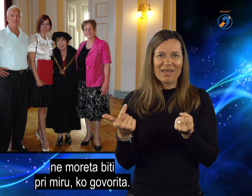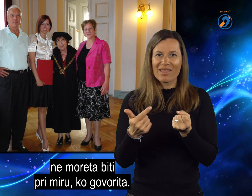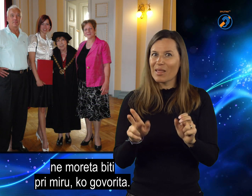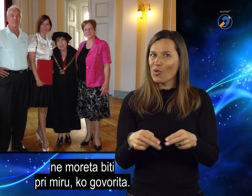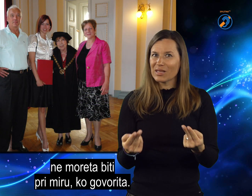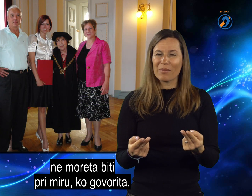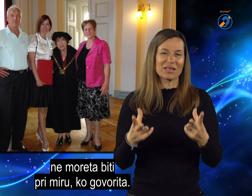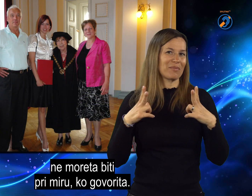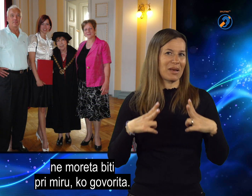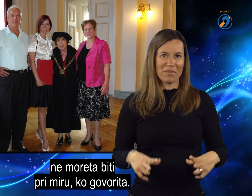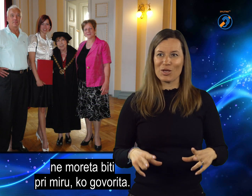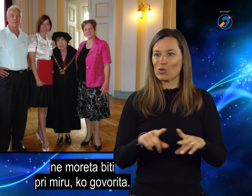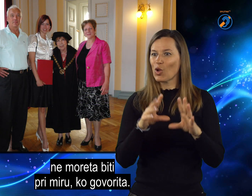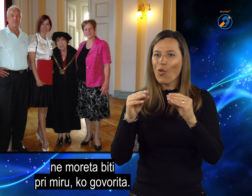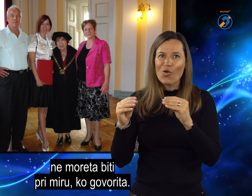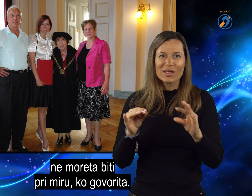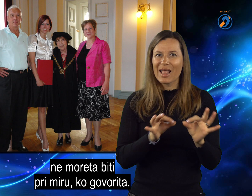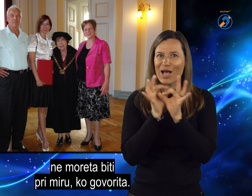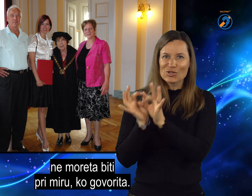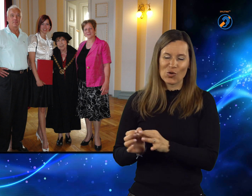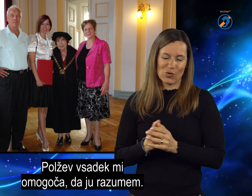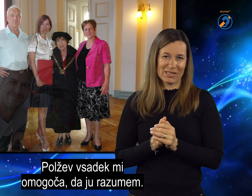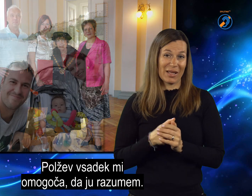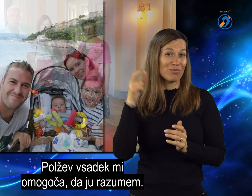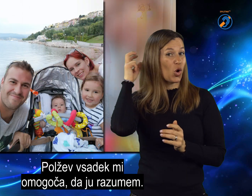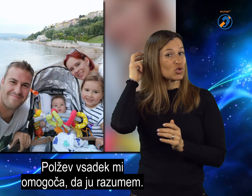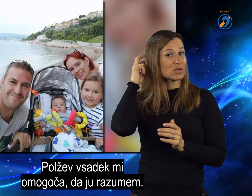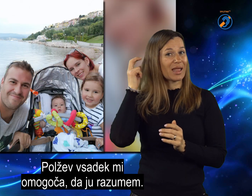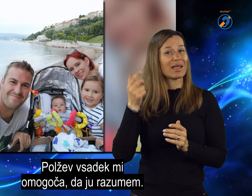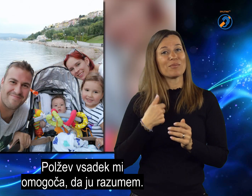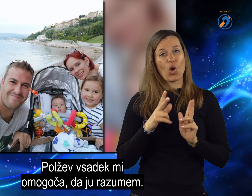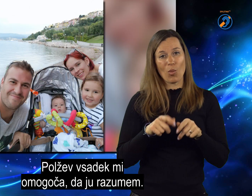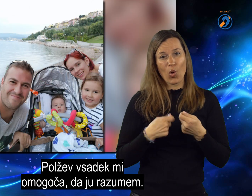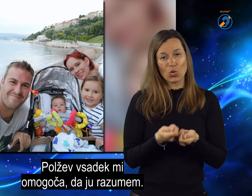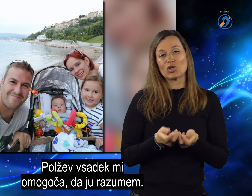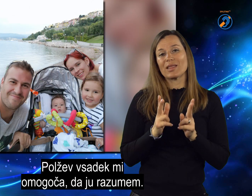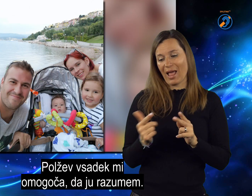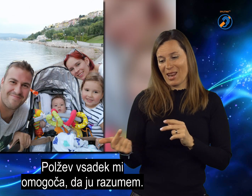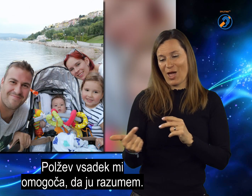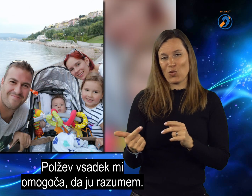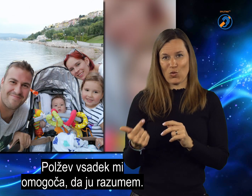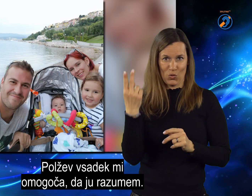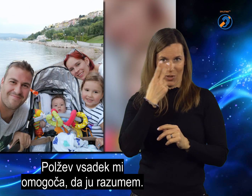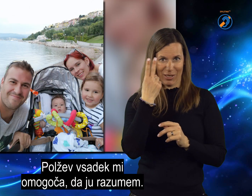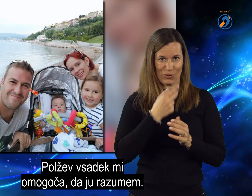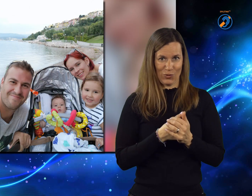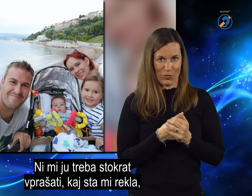akciji, ne morete biti pri miru, ko govorita. Polžji vsadek mi omogoči, da lahko jo